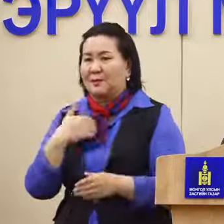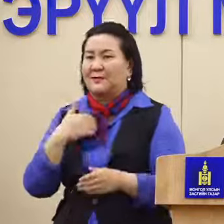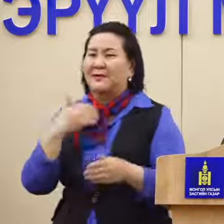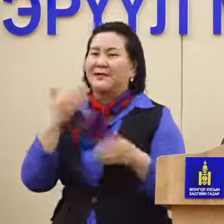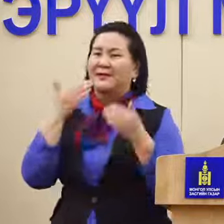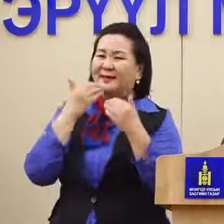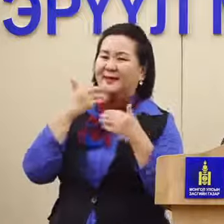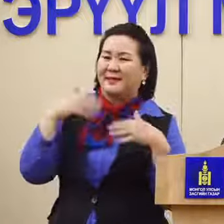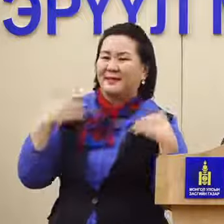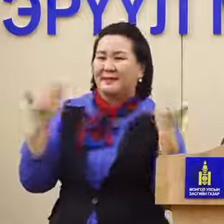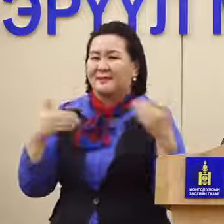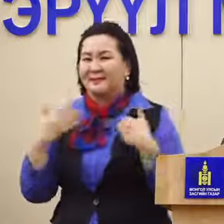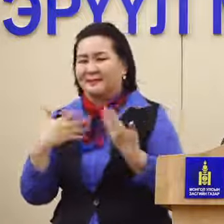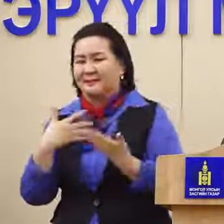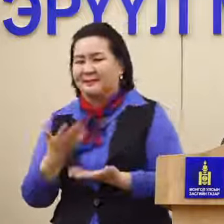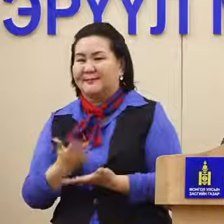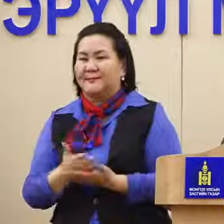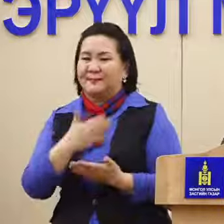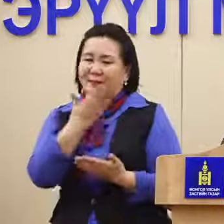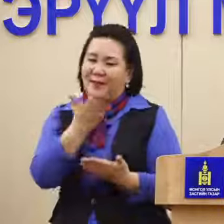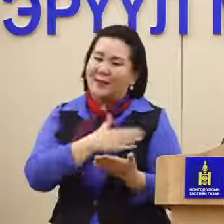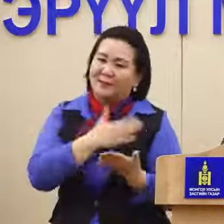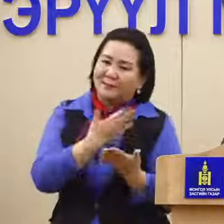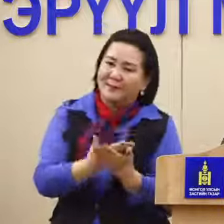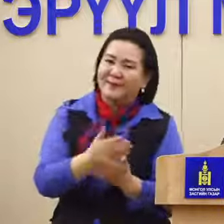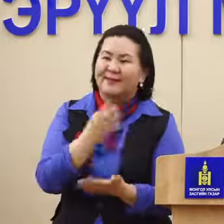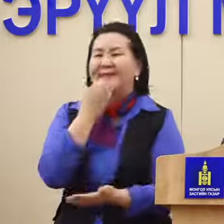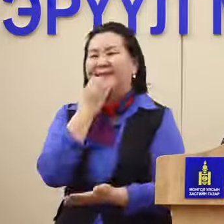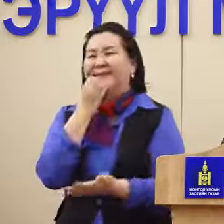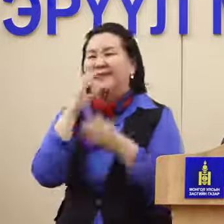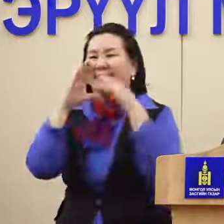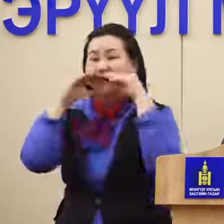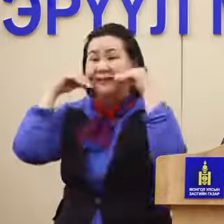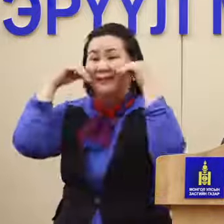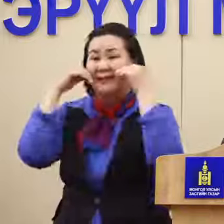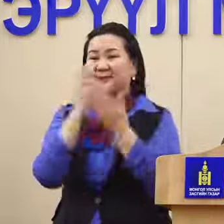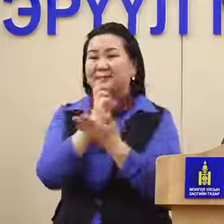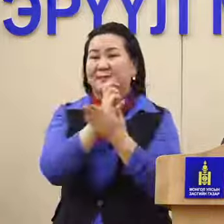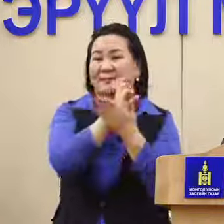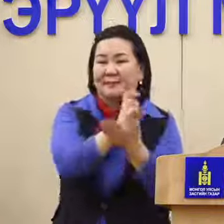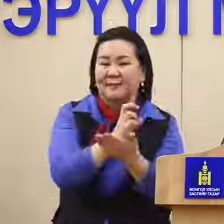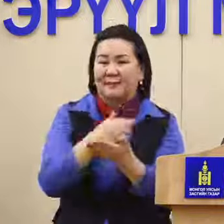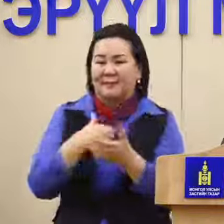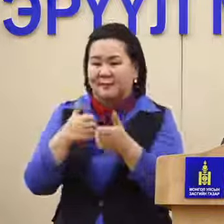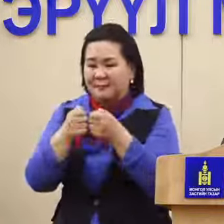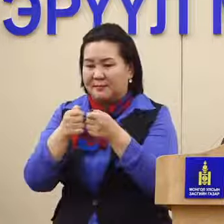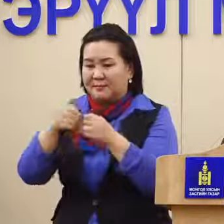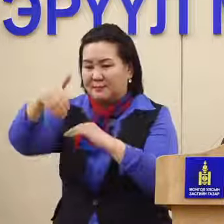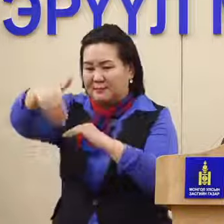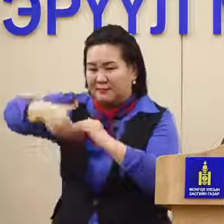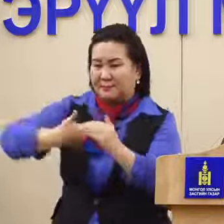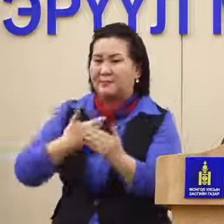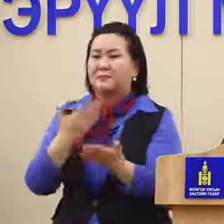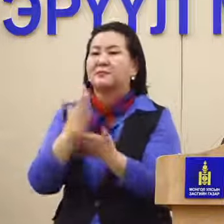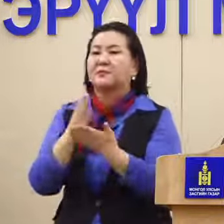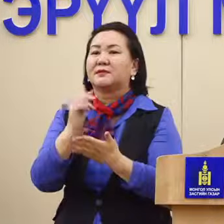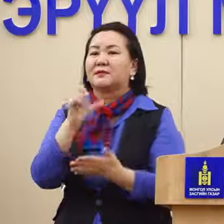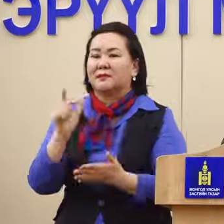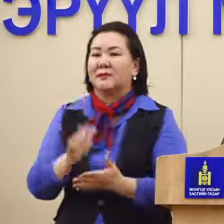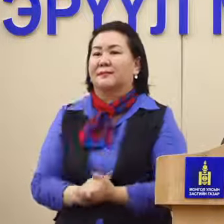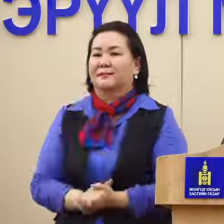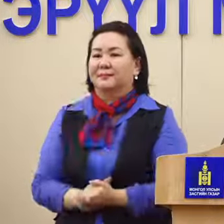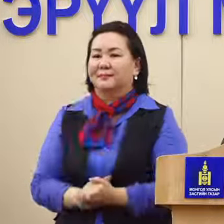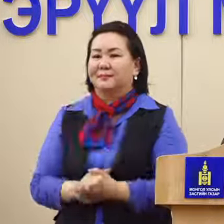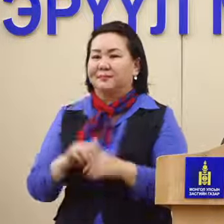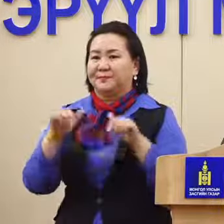байна, танд ч бас инээд бэлгэлээ гэж сайхан мессежийг араас нь бичжээ.